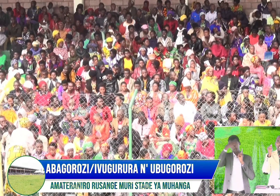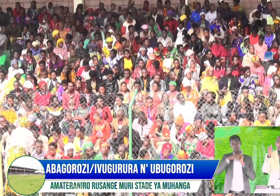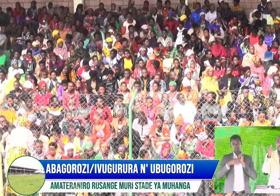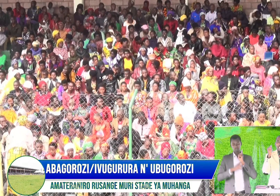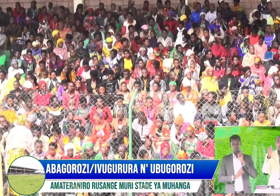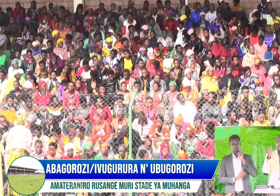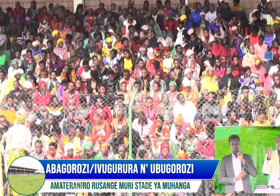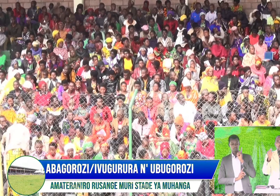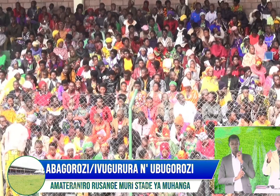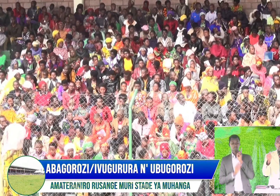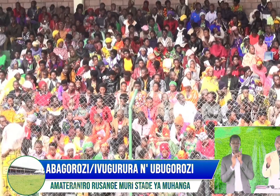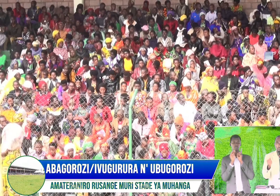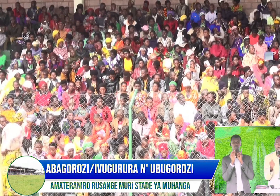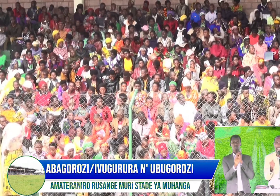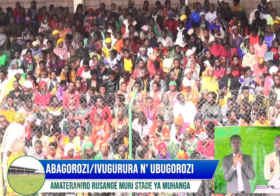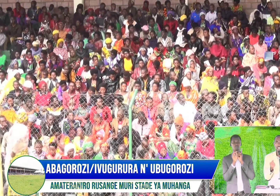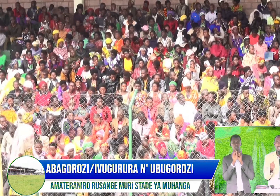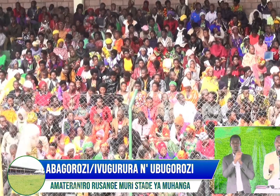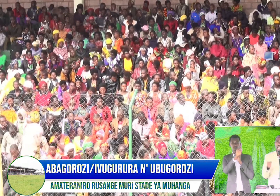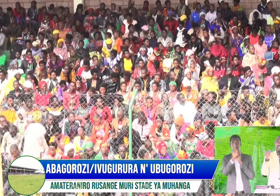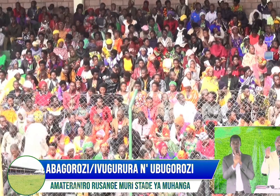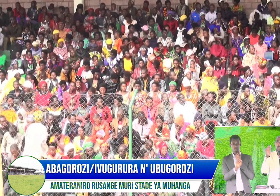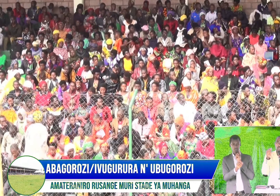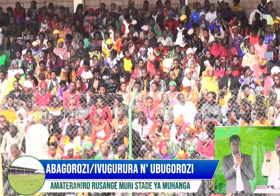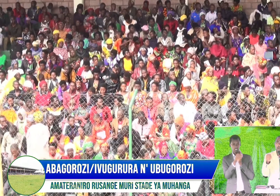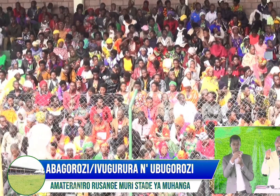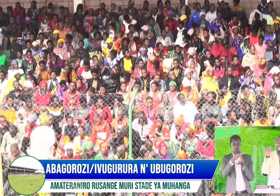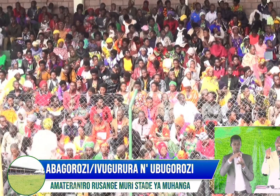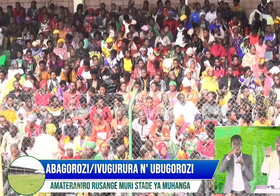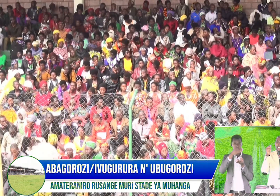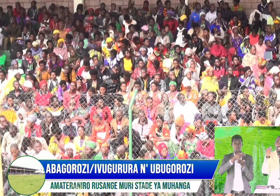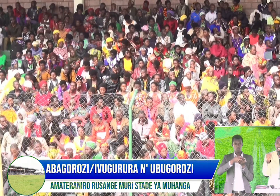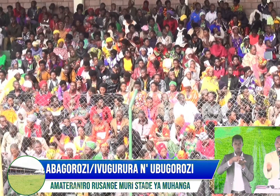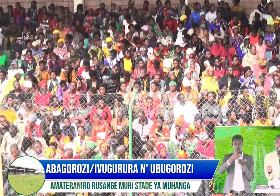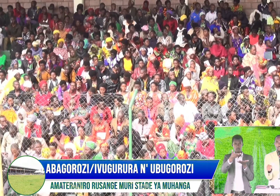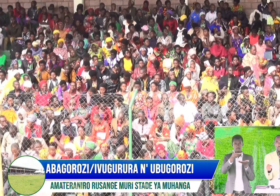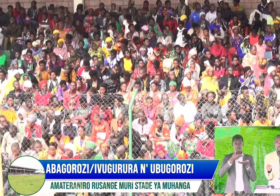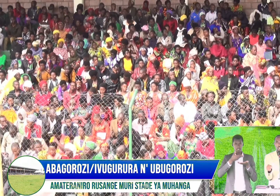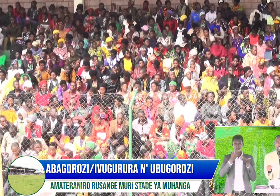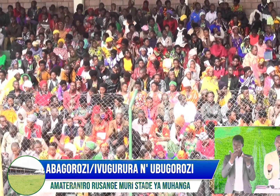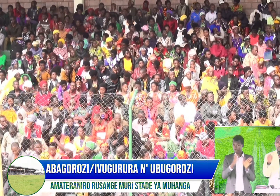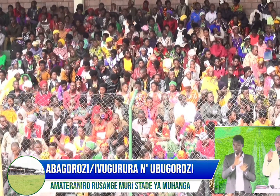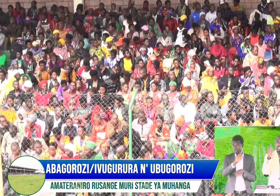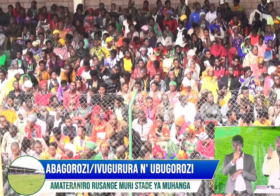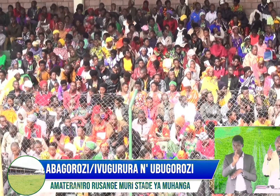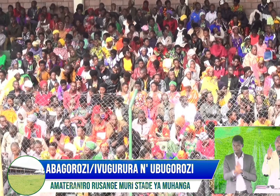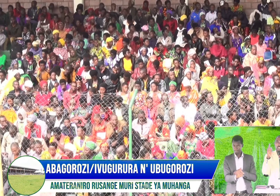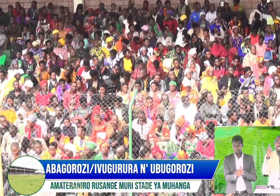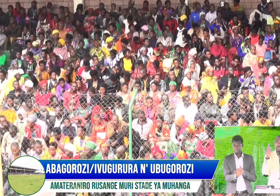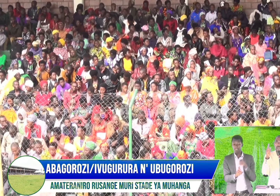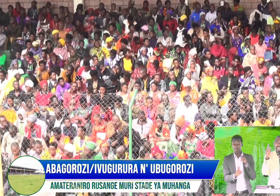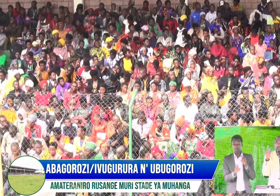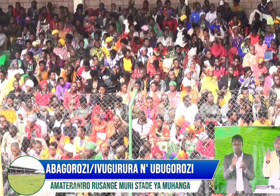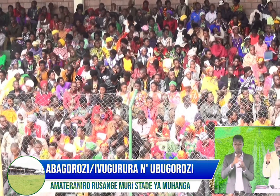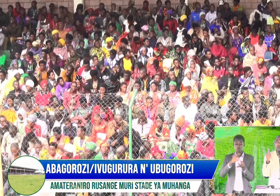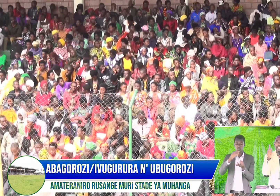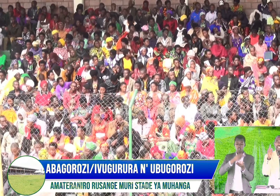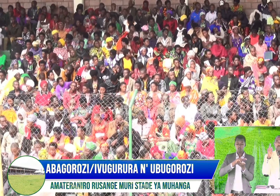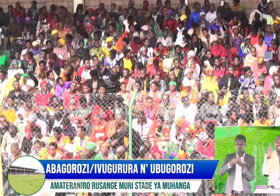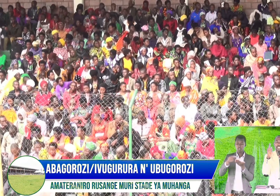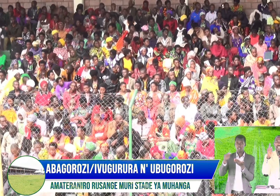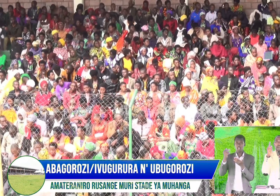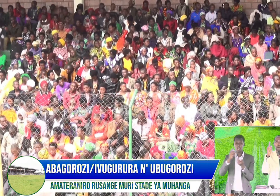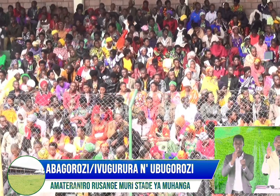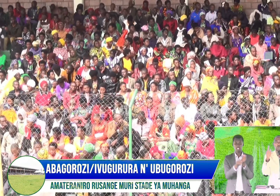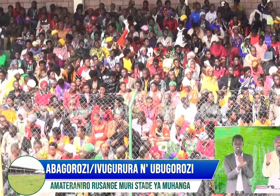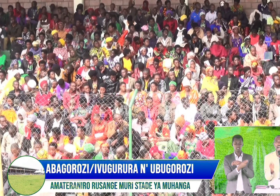ngo mbese wamaze kwakira umwuka wera kandi umwuka wera nta kindi nuhindura imico n'imibereho byawe